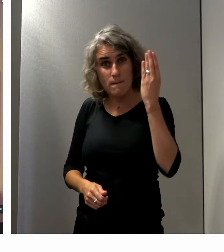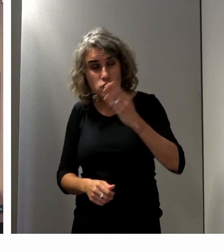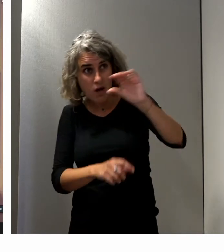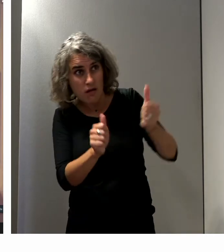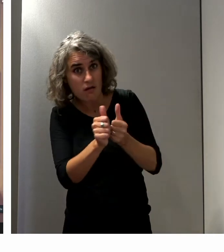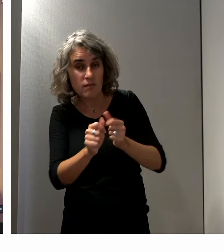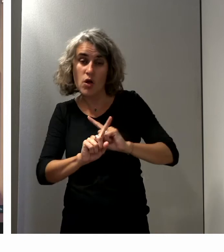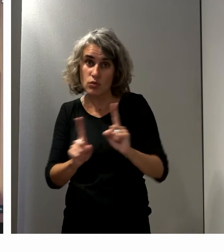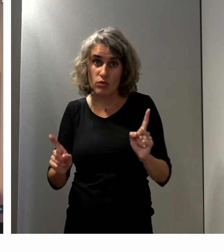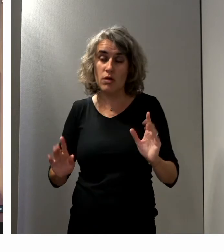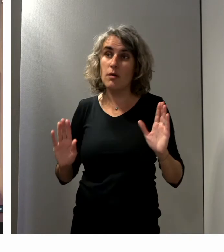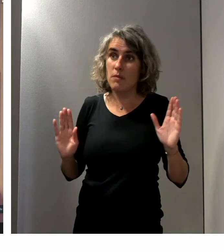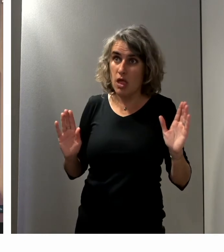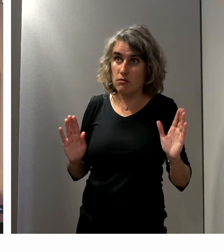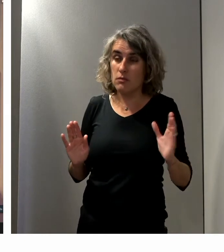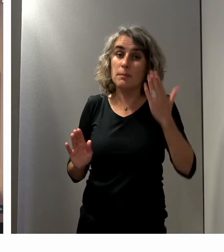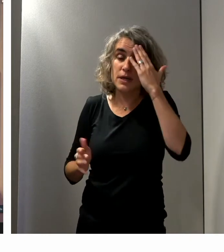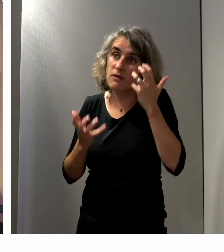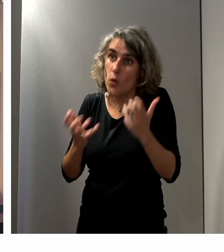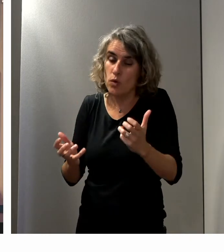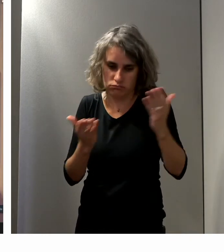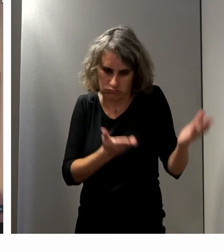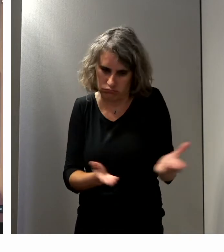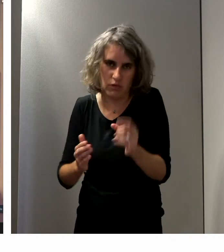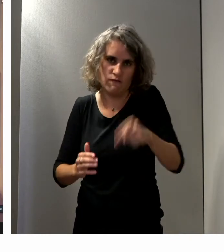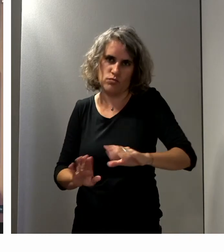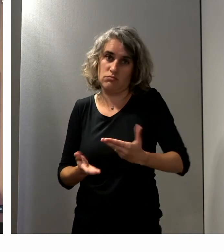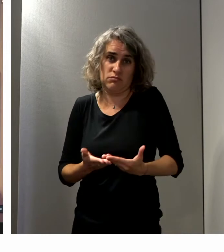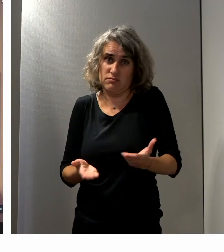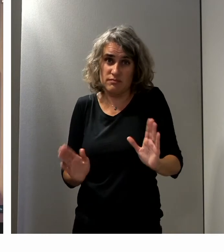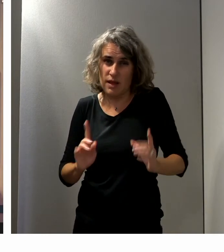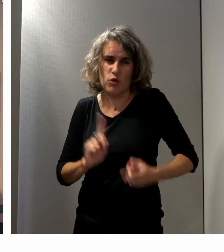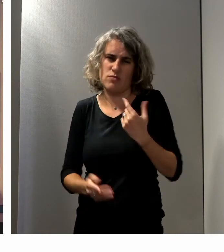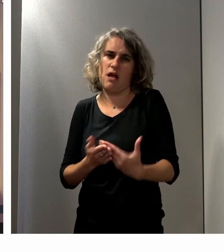sexuel, mais en tout cas elles doivent avoir la possibilité de le faire. Je pense que c'est le plus important.